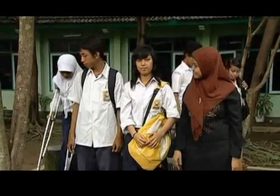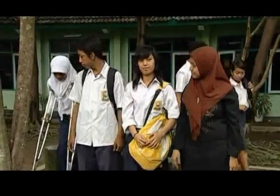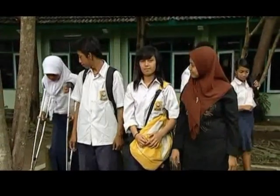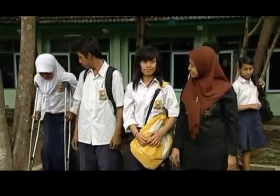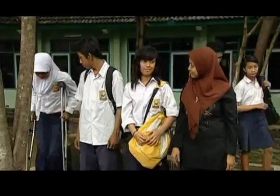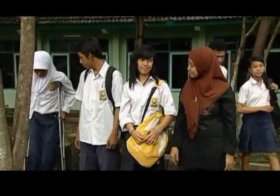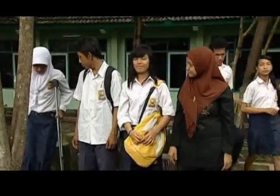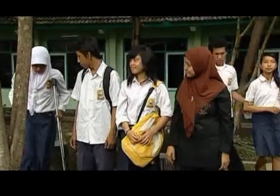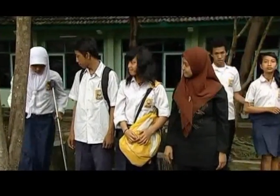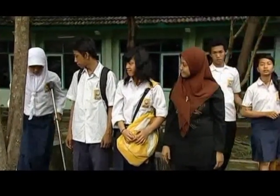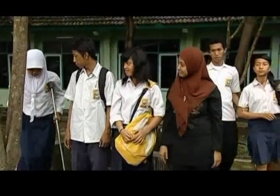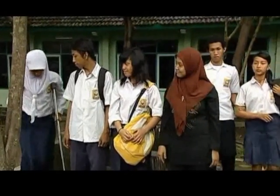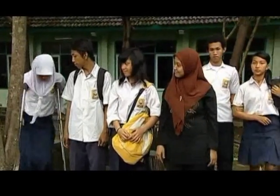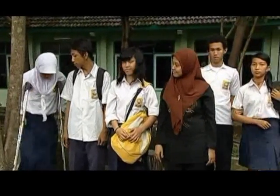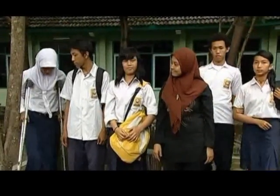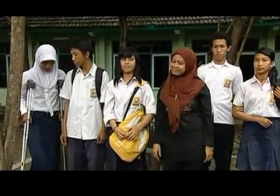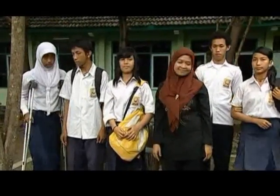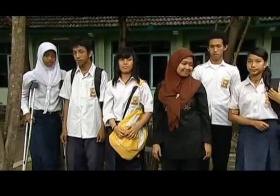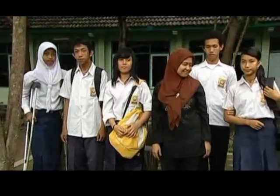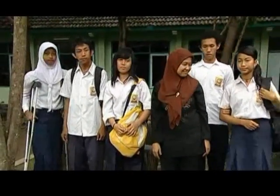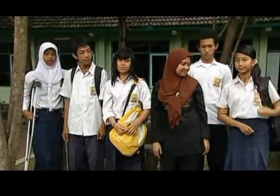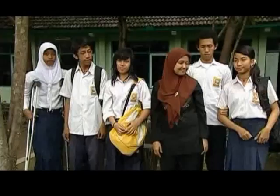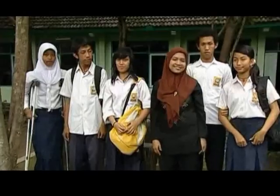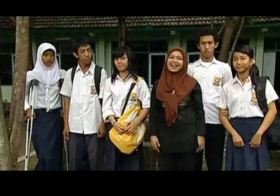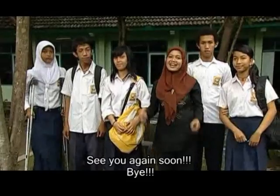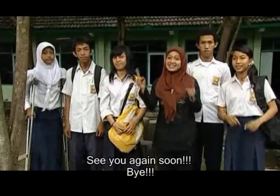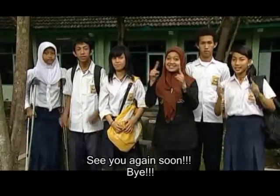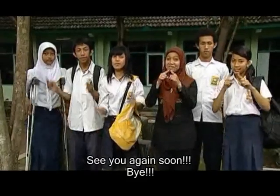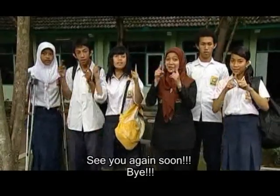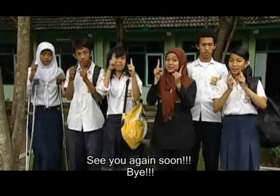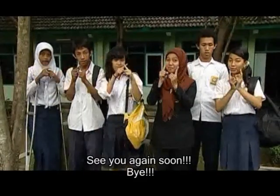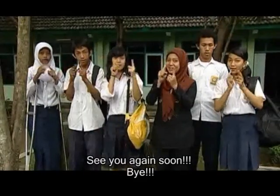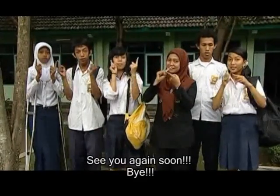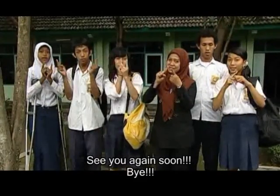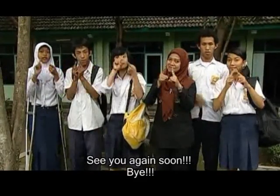Sampai jumpa teman-teman.